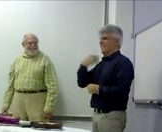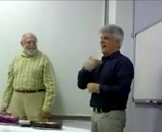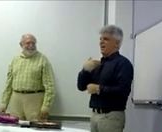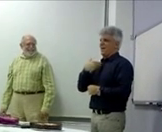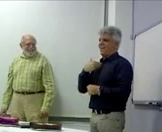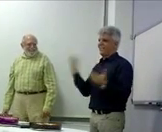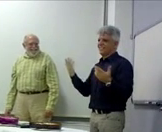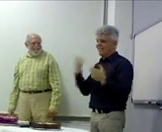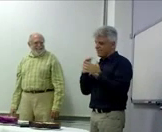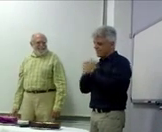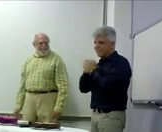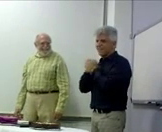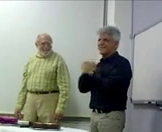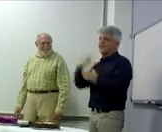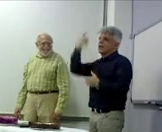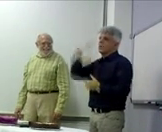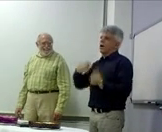Τι, το τέταρτο για μένα. Έτσι.